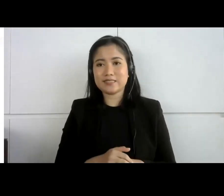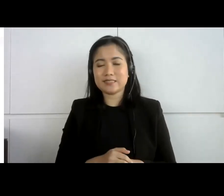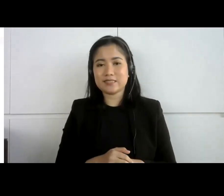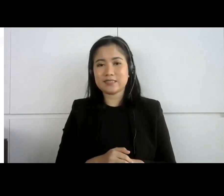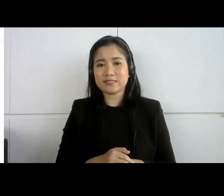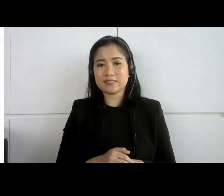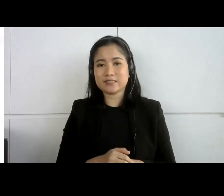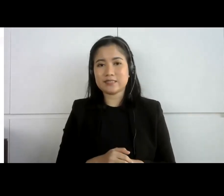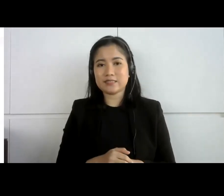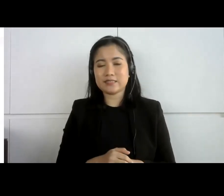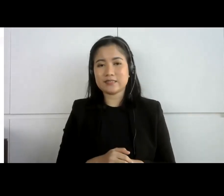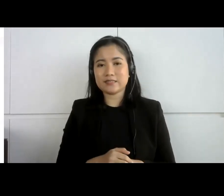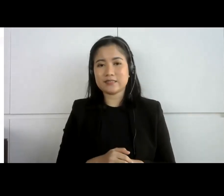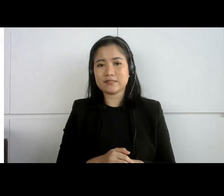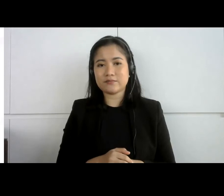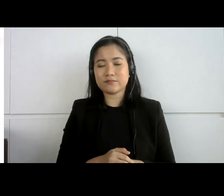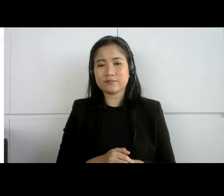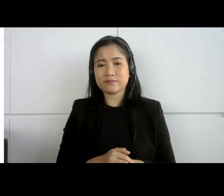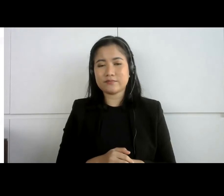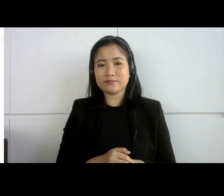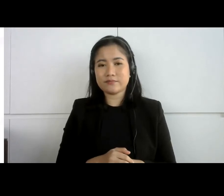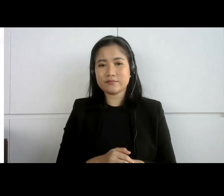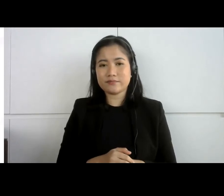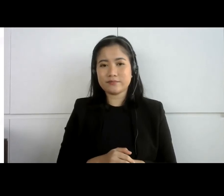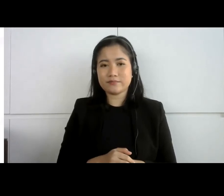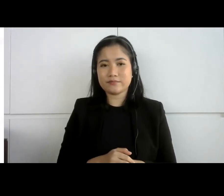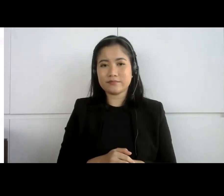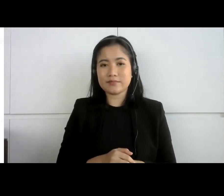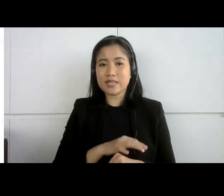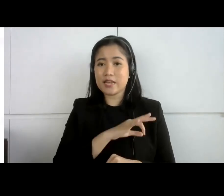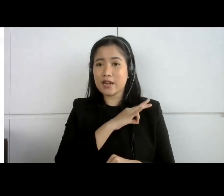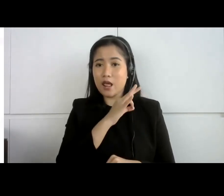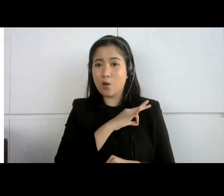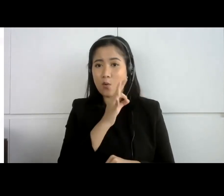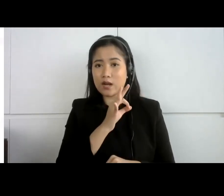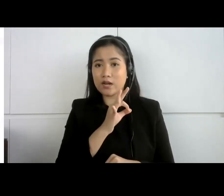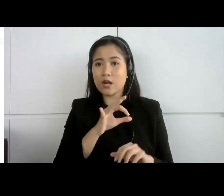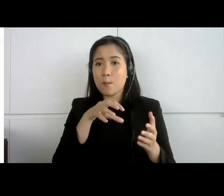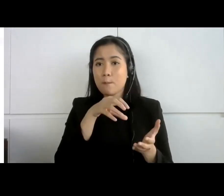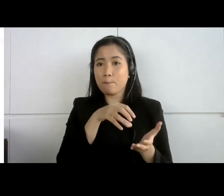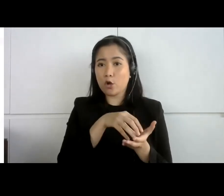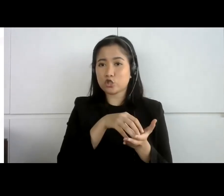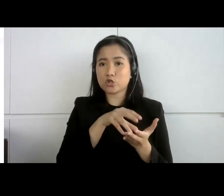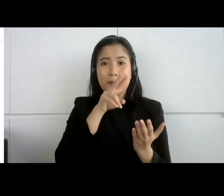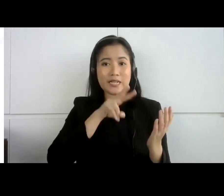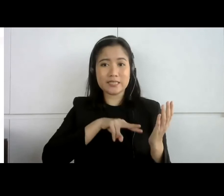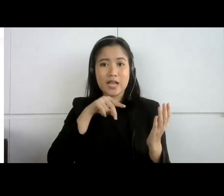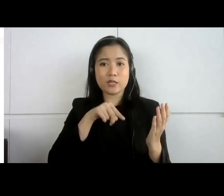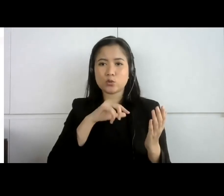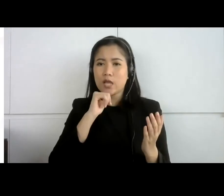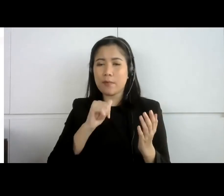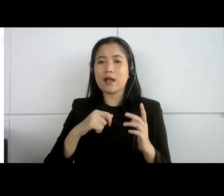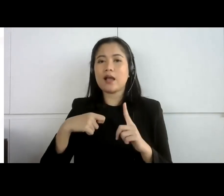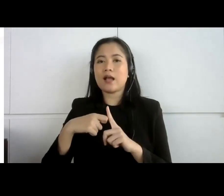Karena yang jadi relawan pos baca adalah KPA itu sendiri.